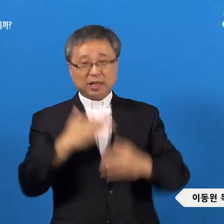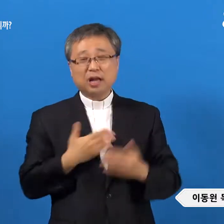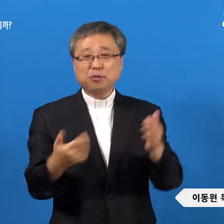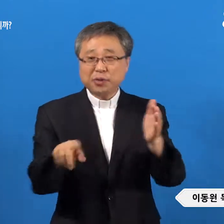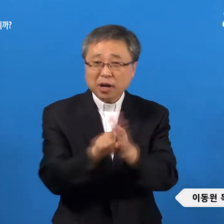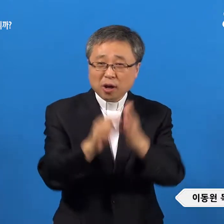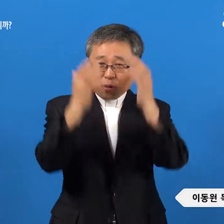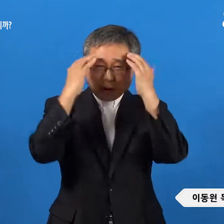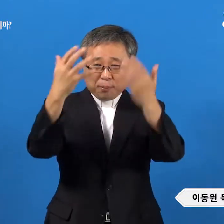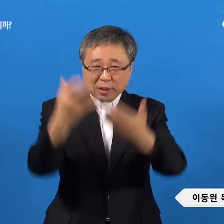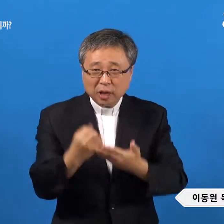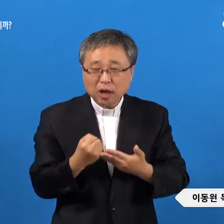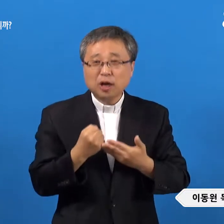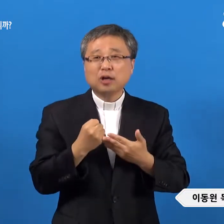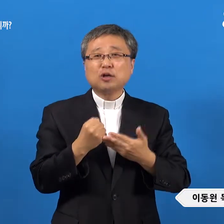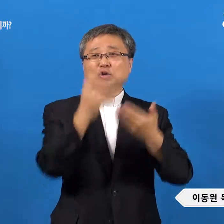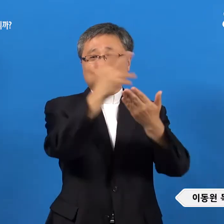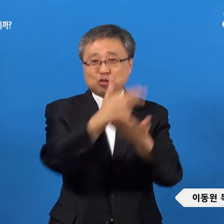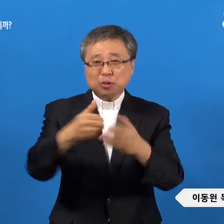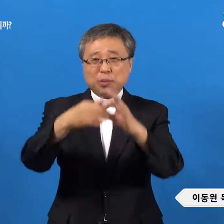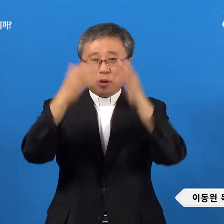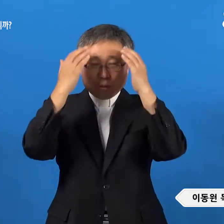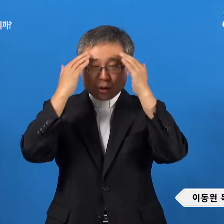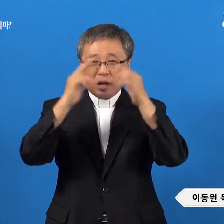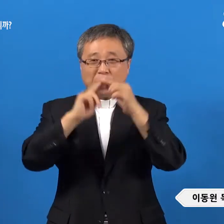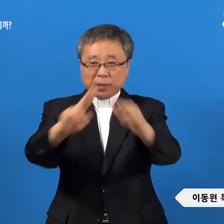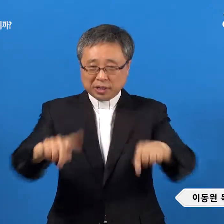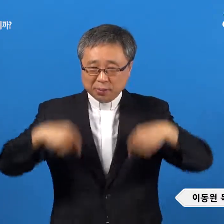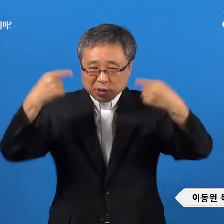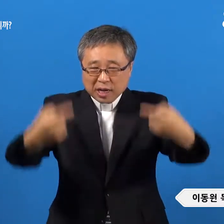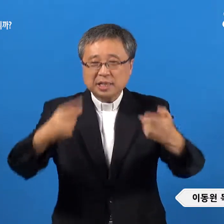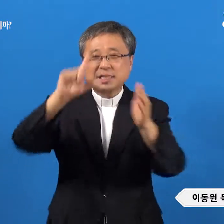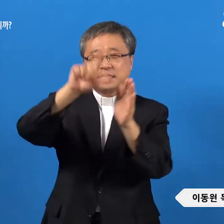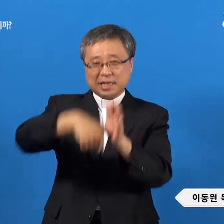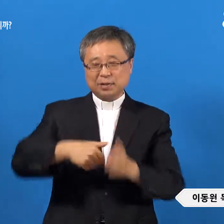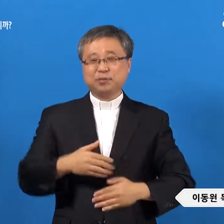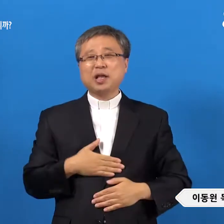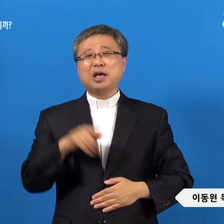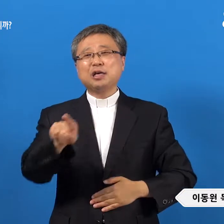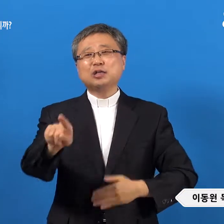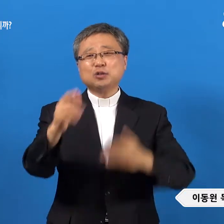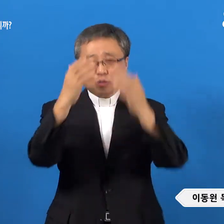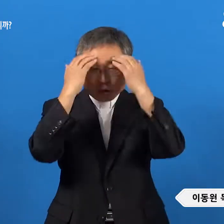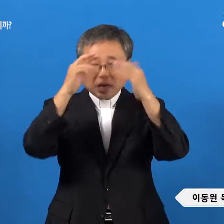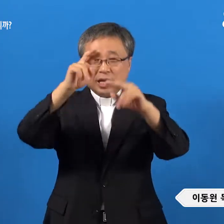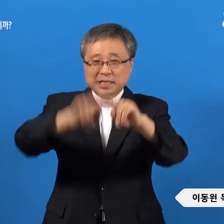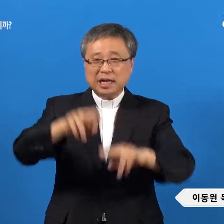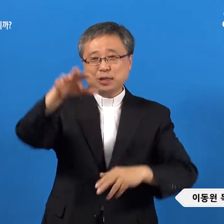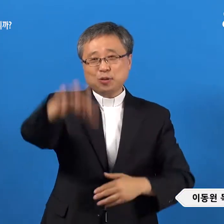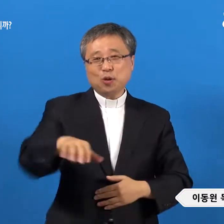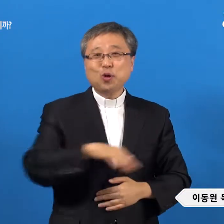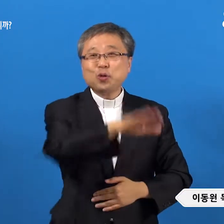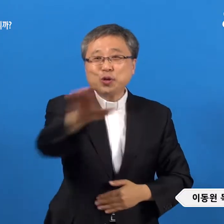위해 고난을 받으신 주님의 고난에 동참할 시간이에요. 그 고난의 자리로 우리 주님이